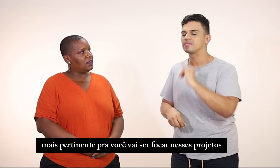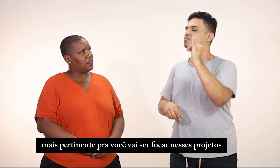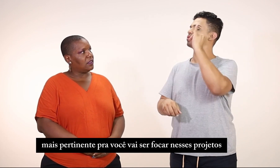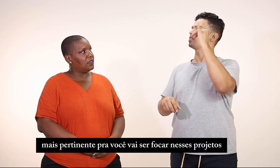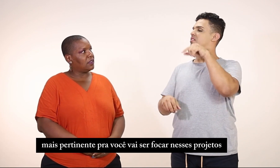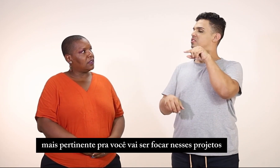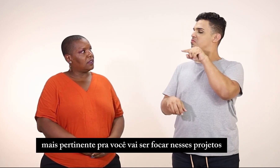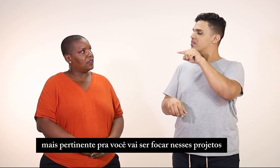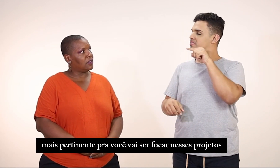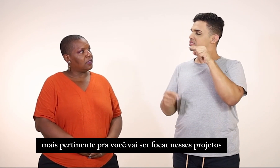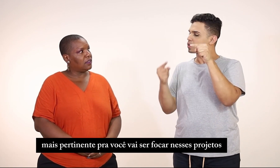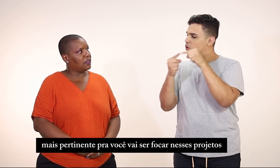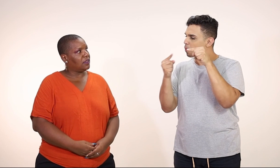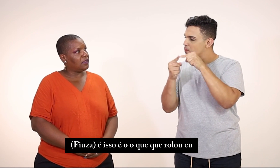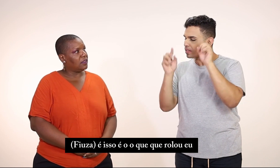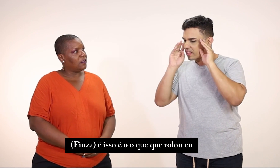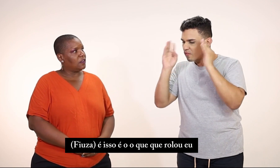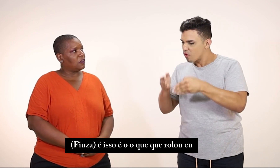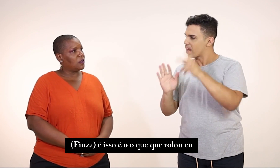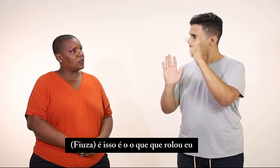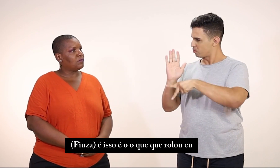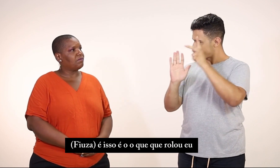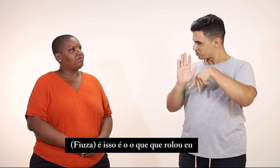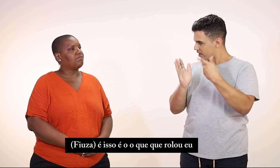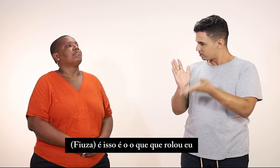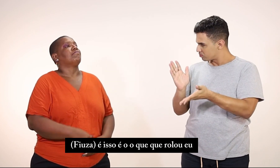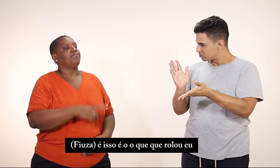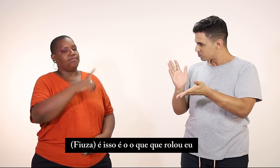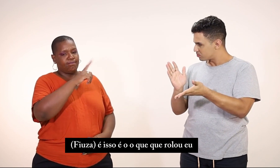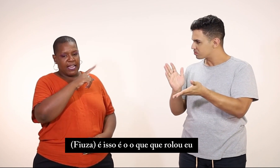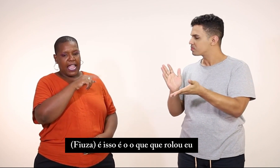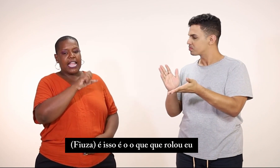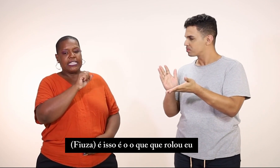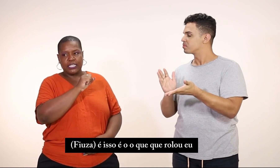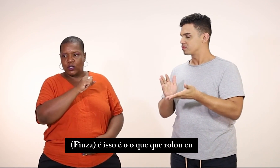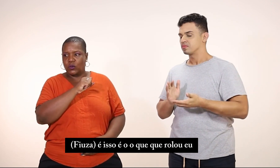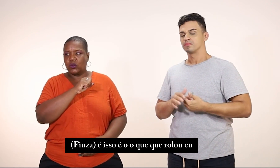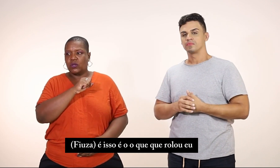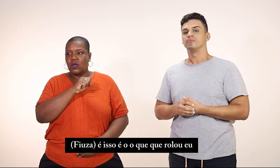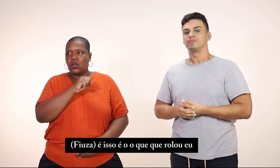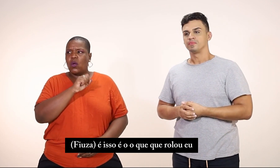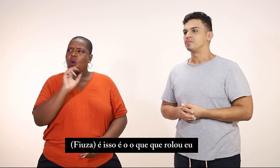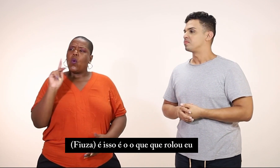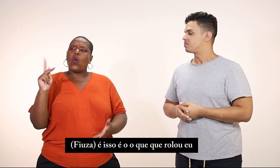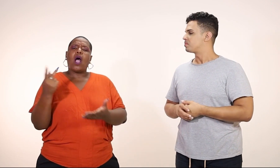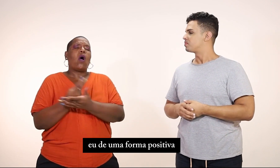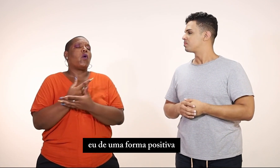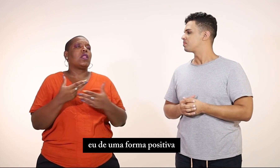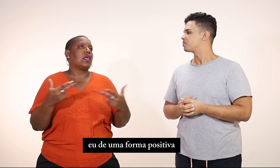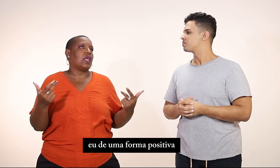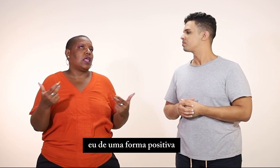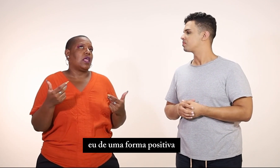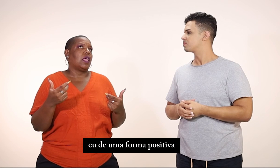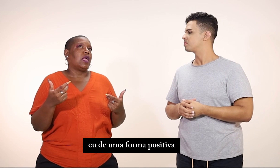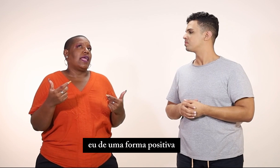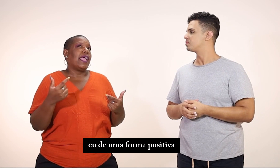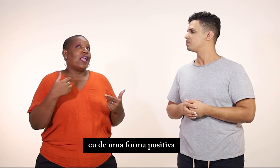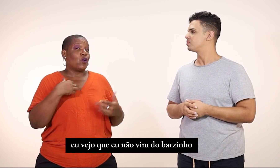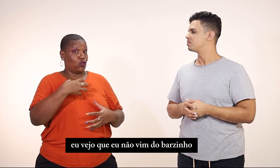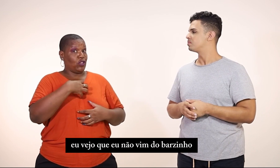ser focar nesses projetos. Né? É isso. O que rolou? Eu, de uma forma positiva, eu vejo que eu